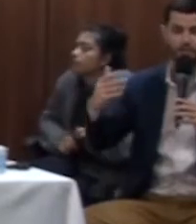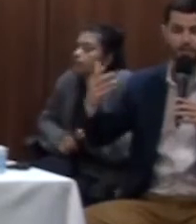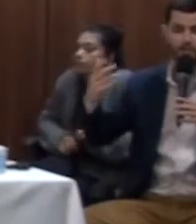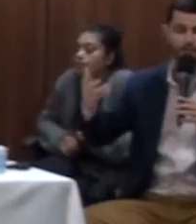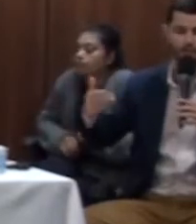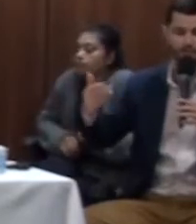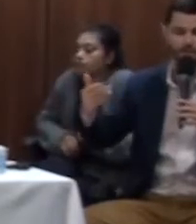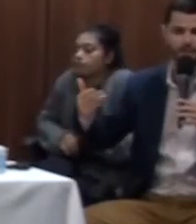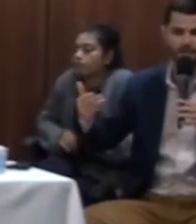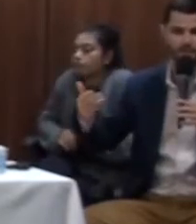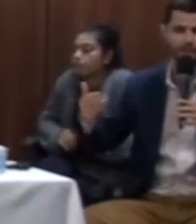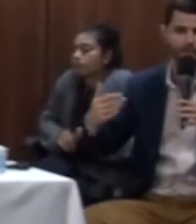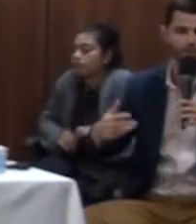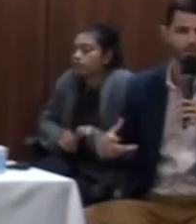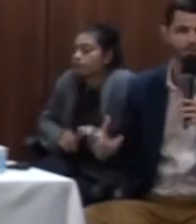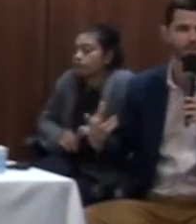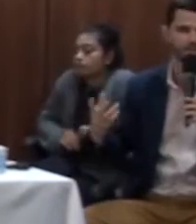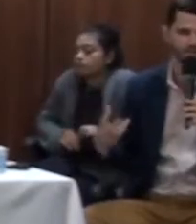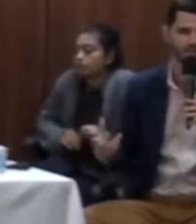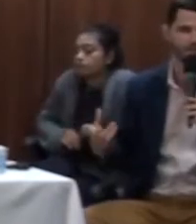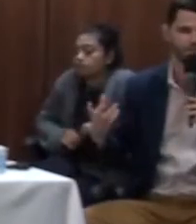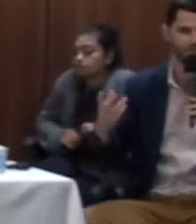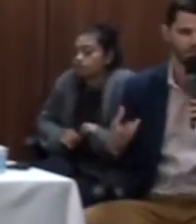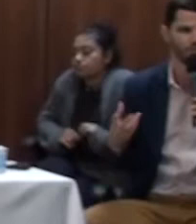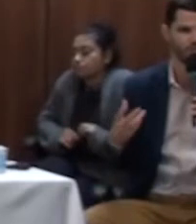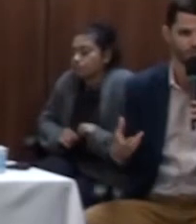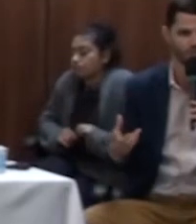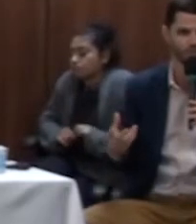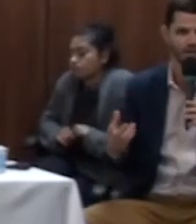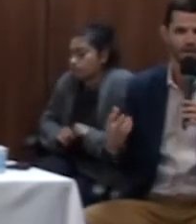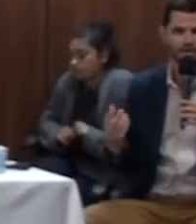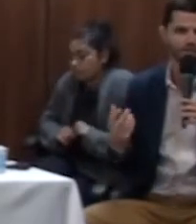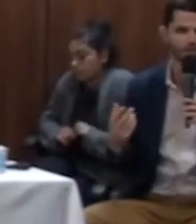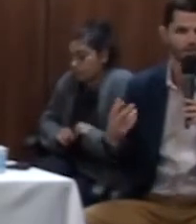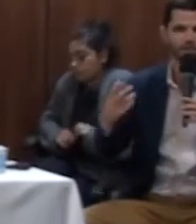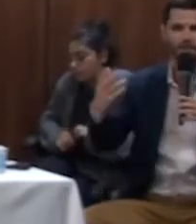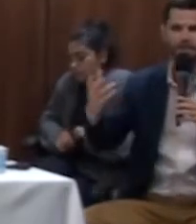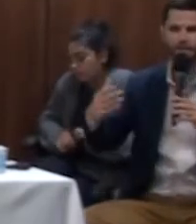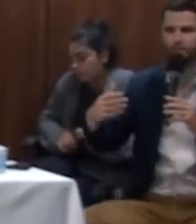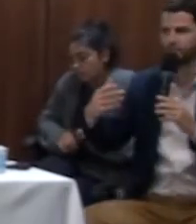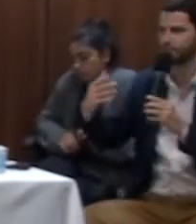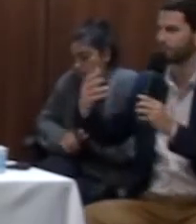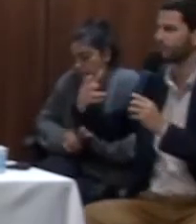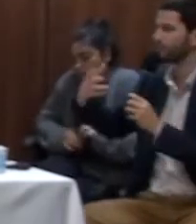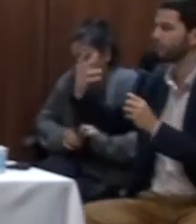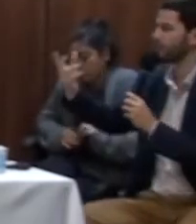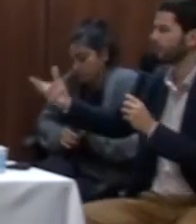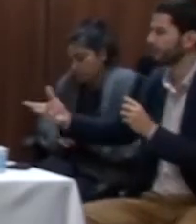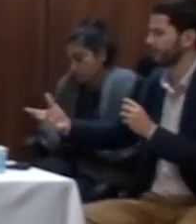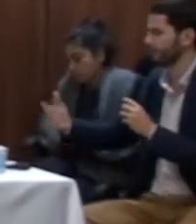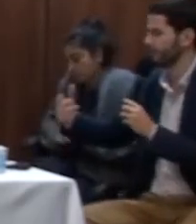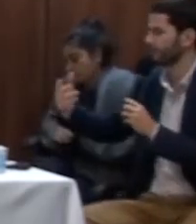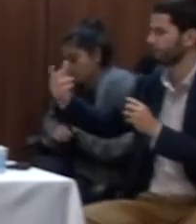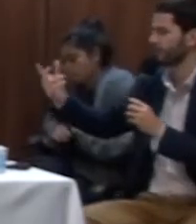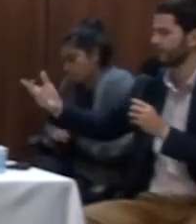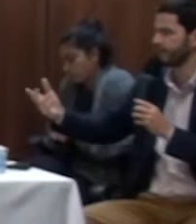a primeira portaria do Ministério da Saúde, a inclusão desse serviço no âmbito do SUS, isso deixou de ser um conteúdo